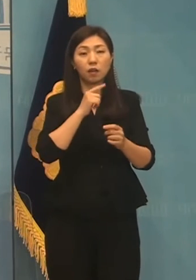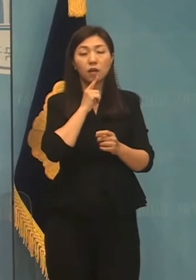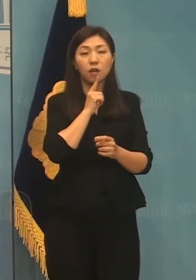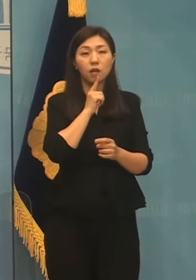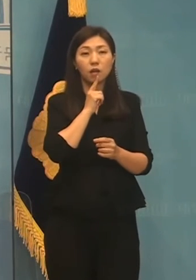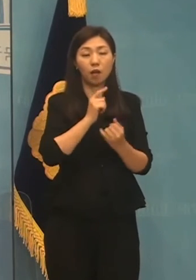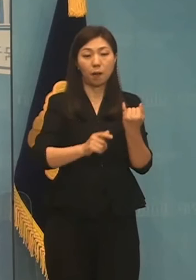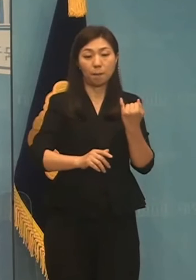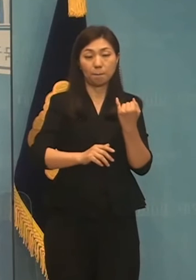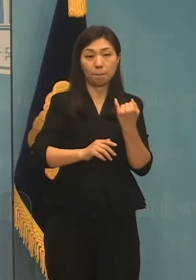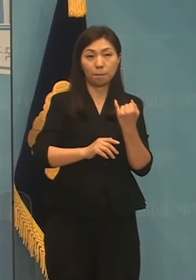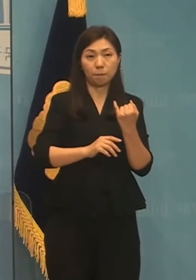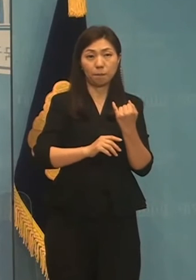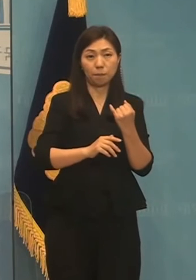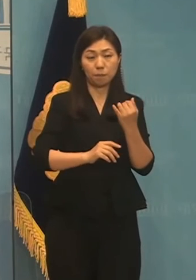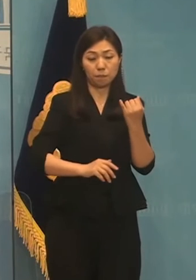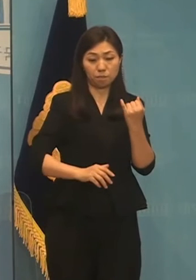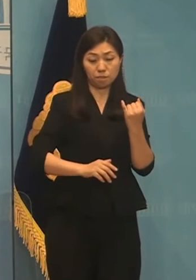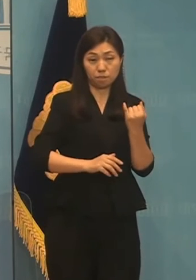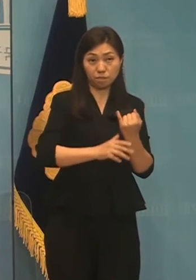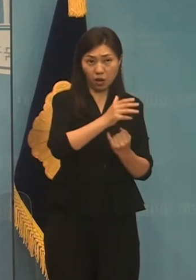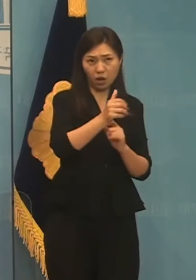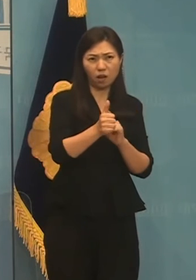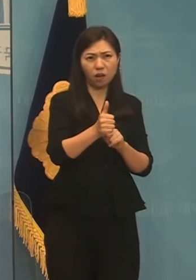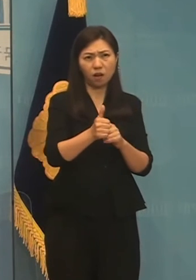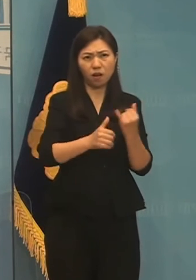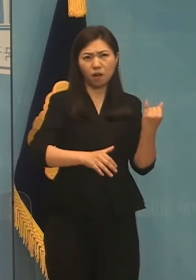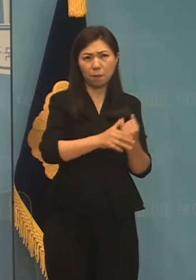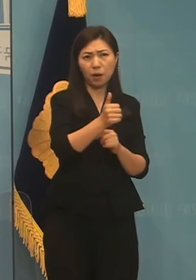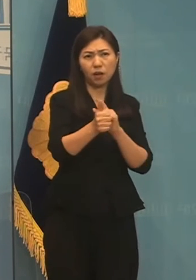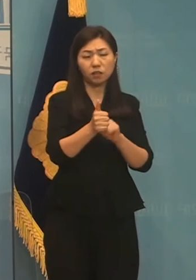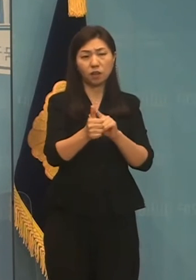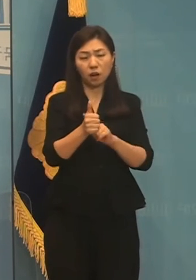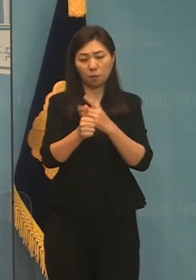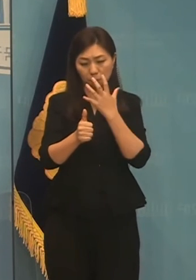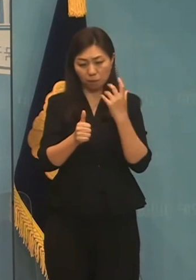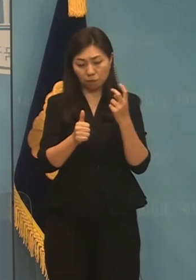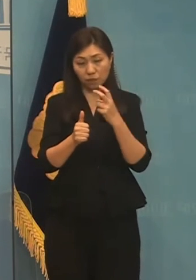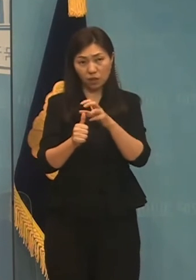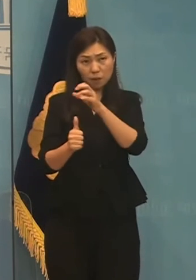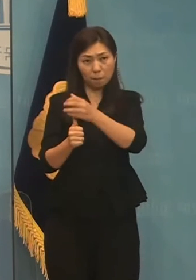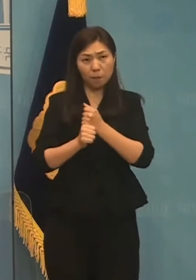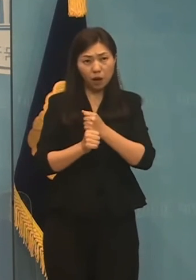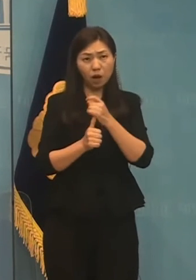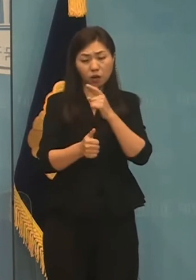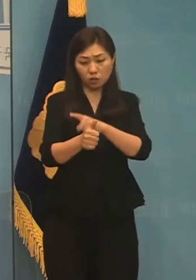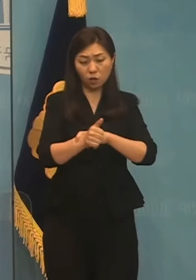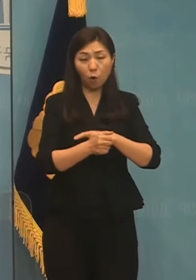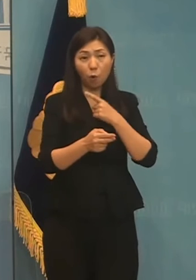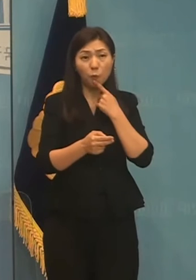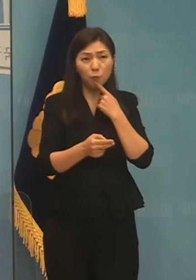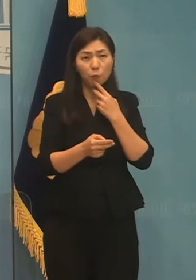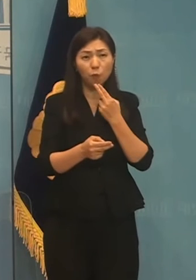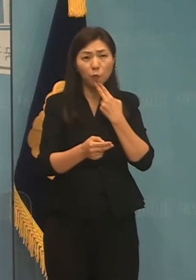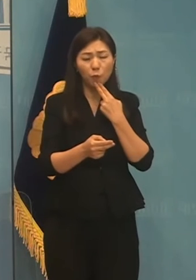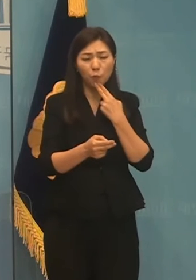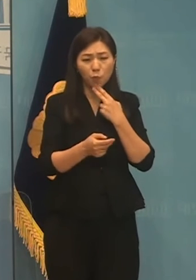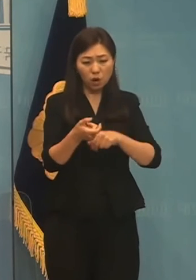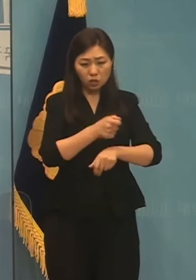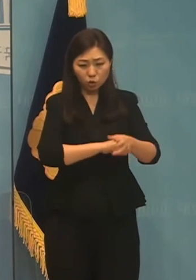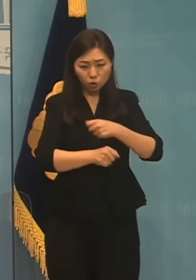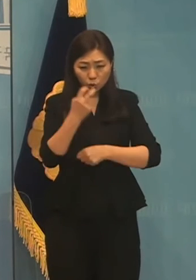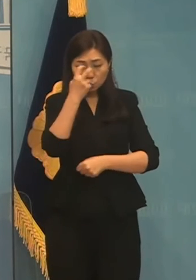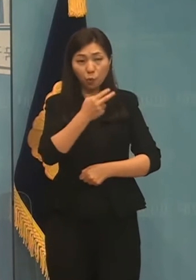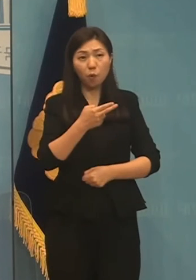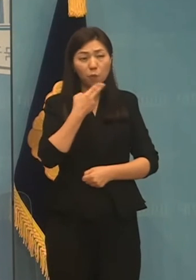확보하지 않은 3 기존 관해서 적극적인 수사가 이루어지지 잘 하세요 가해자